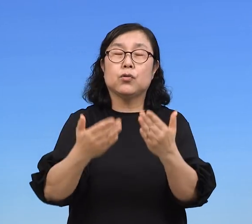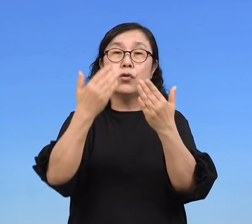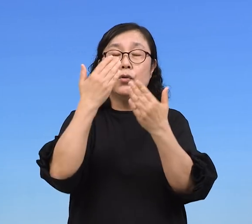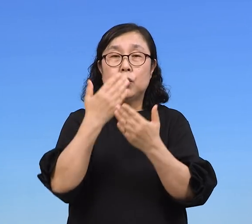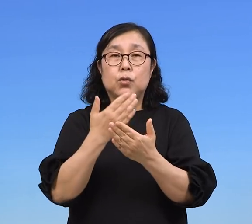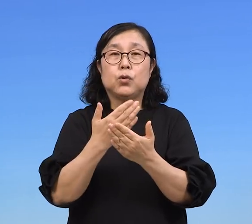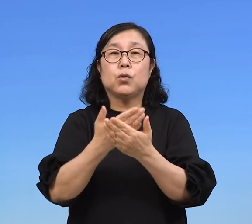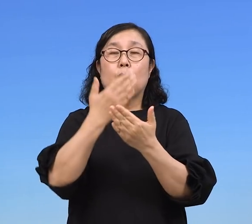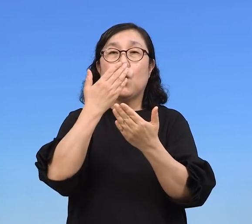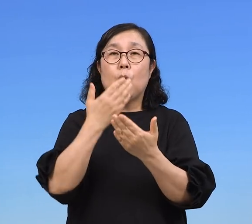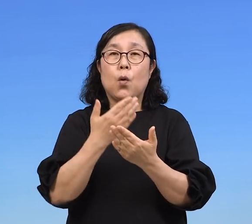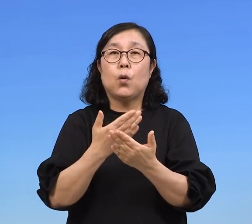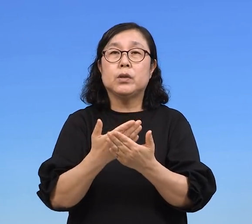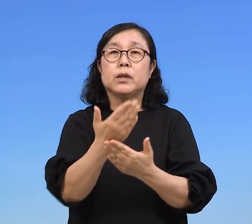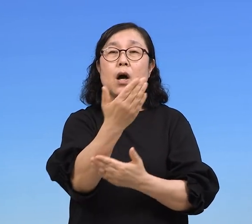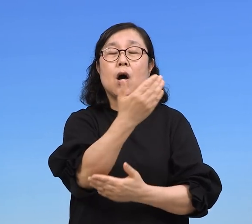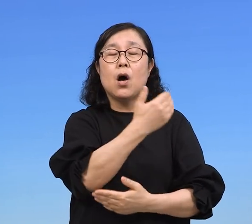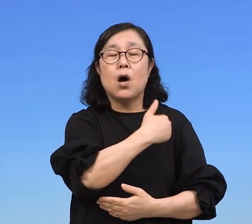내게